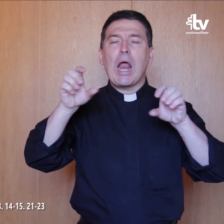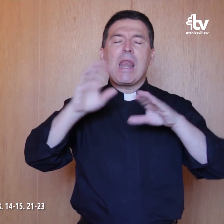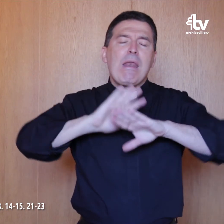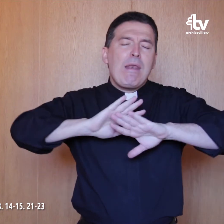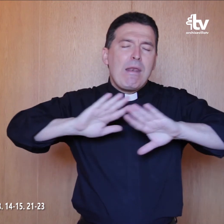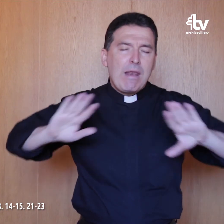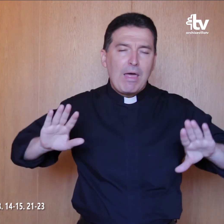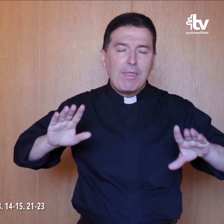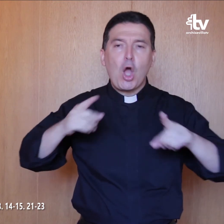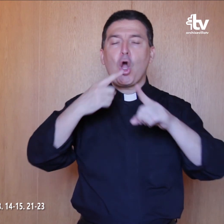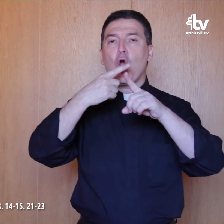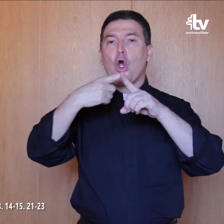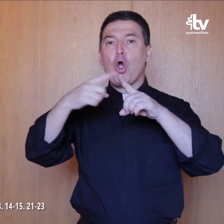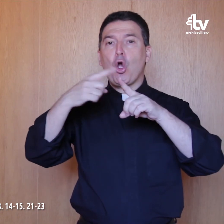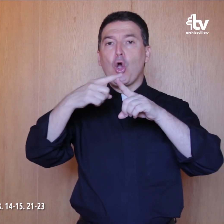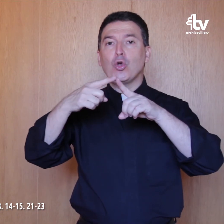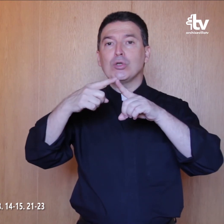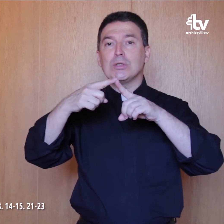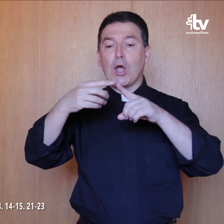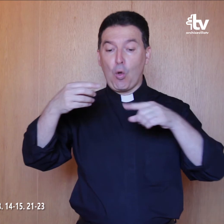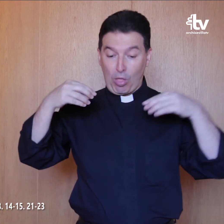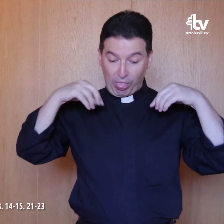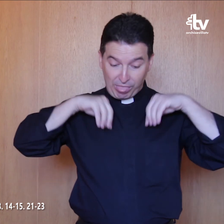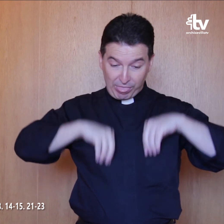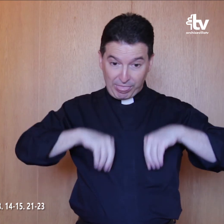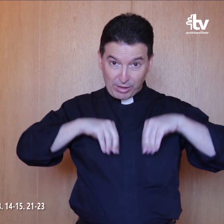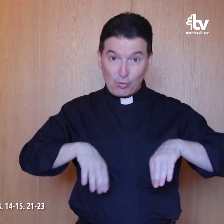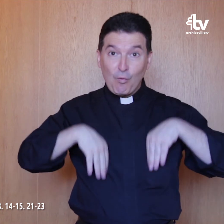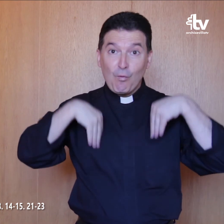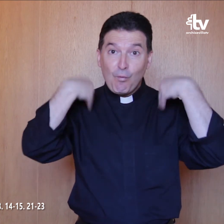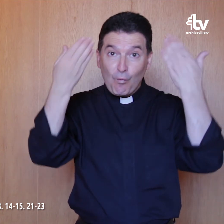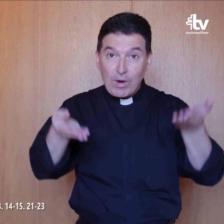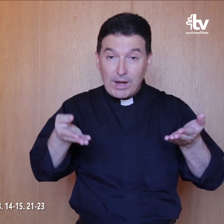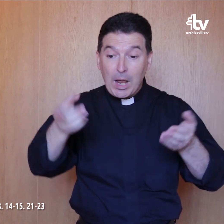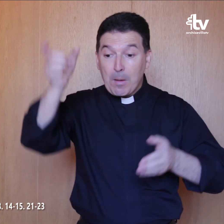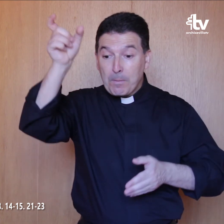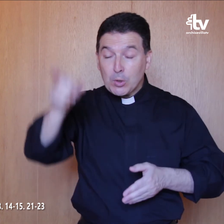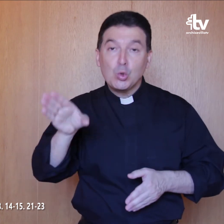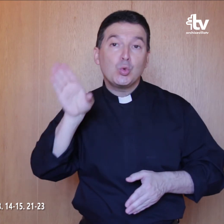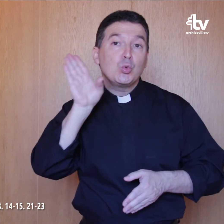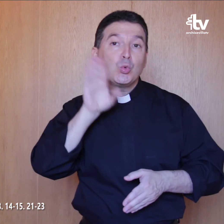nada que entre de fuera puede hacer al hombre impuro.